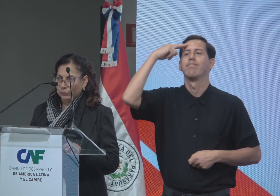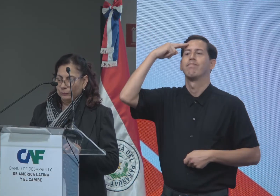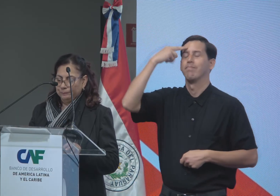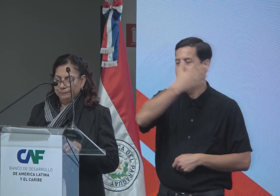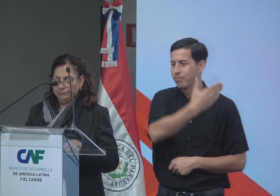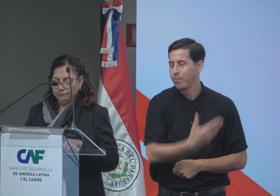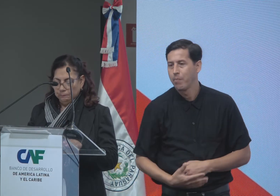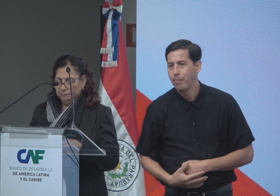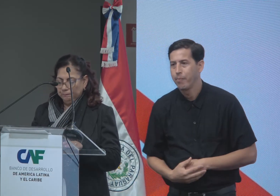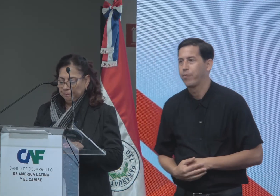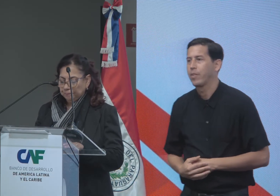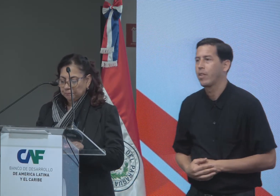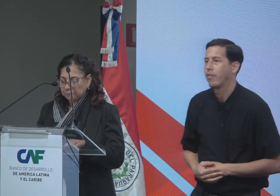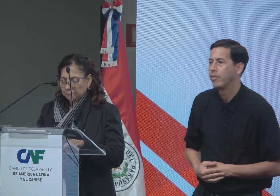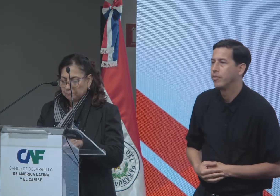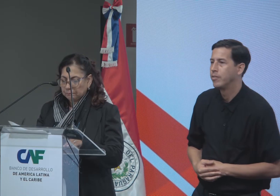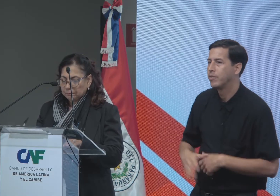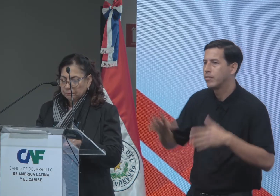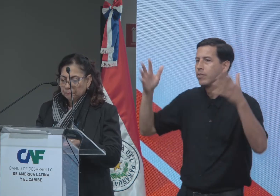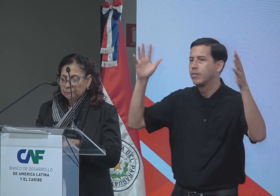luchador.